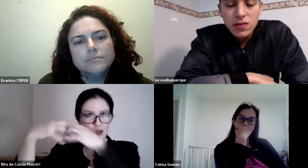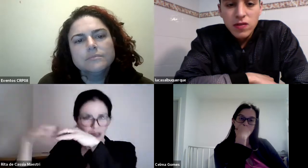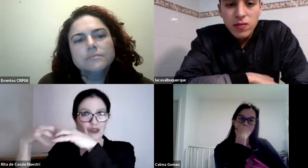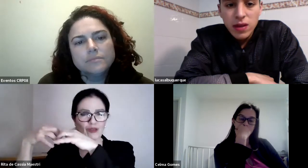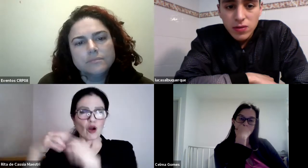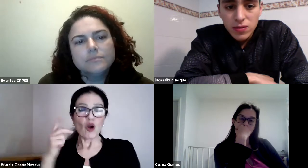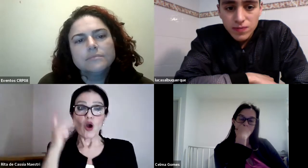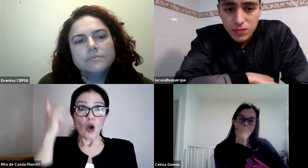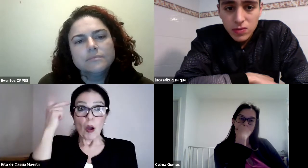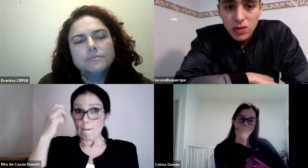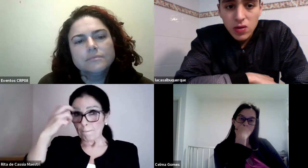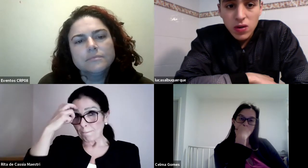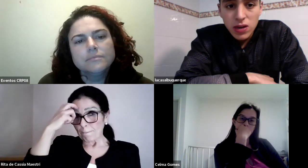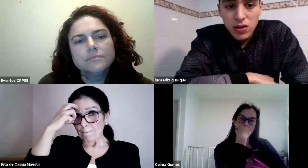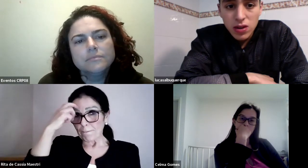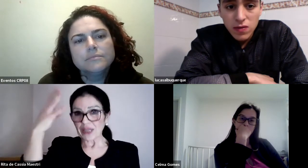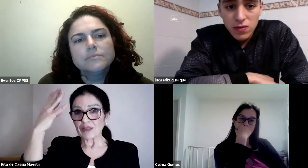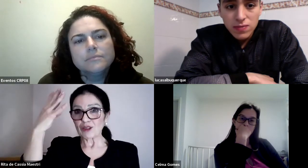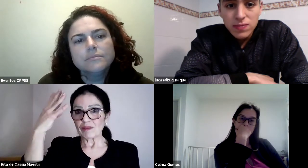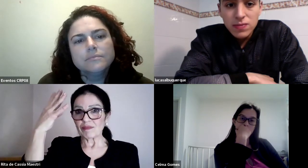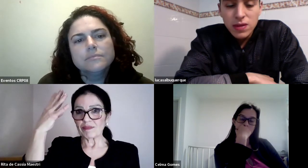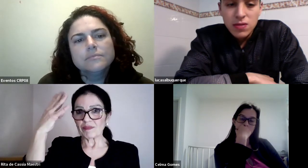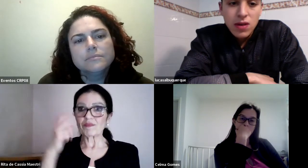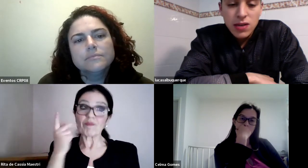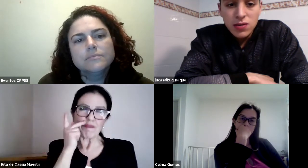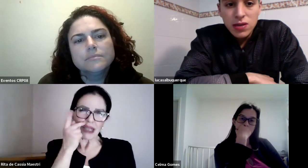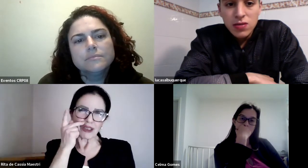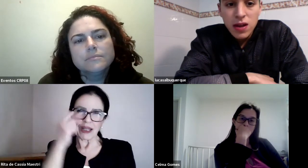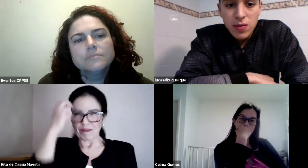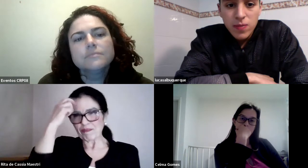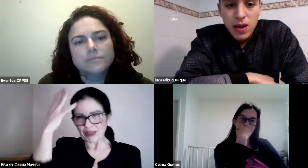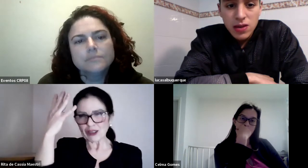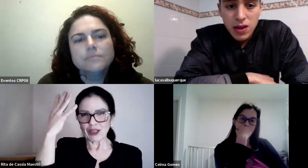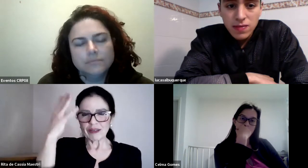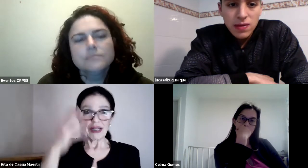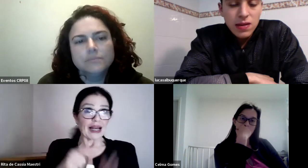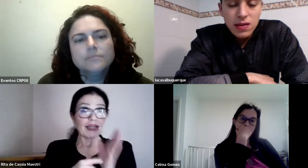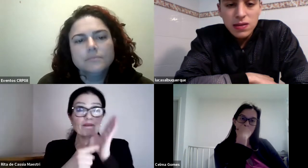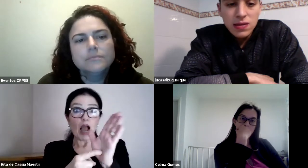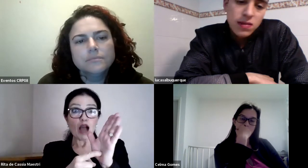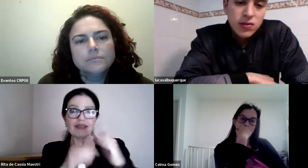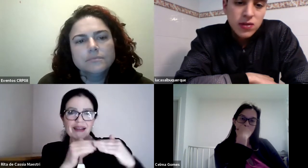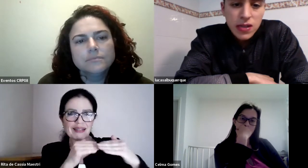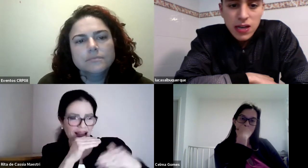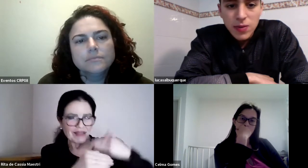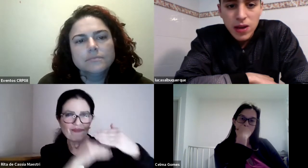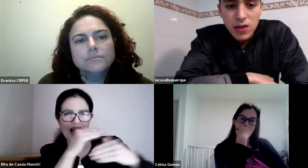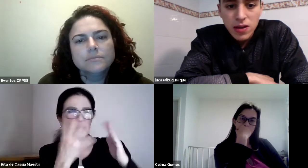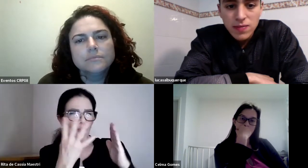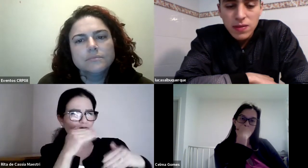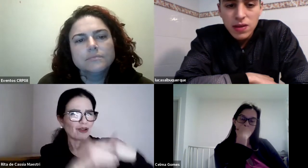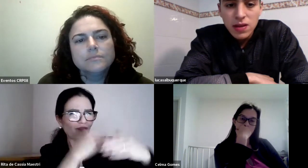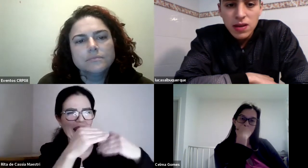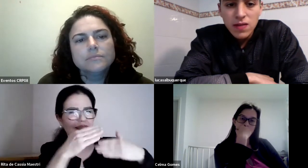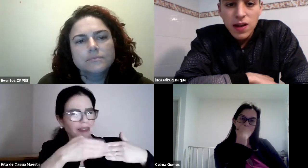que o desenvolvimento cognitivo, no caso eu sigo, né, o Piaget, o mestre